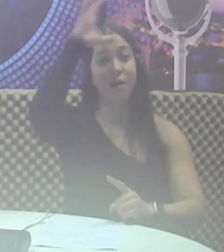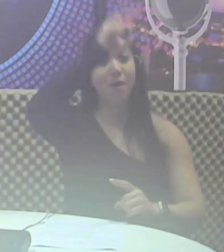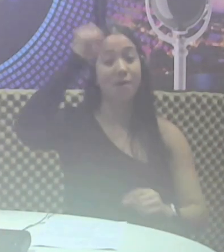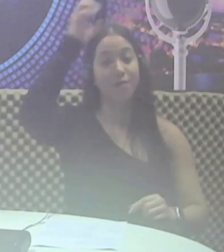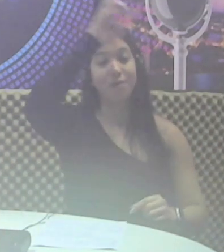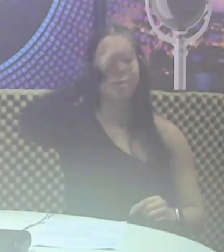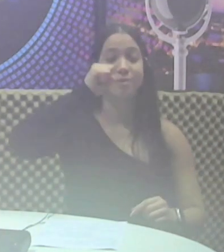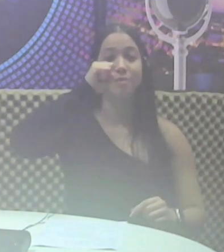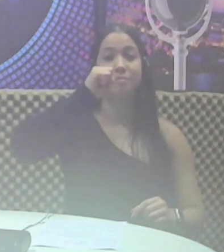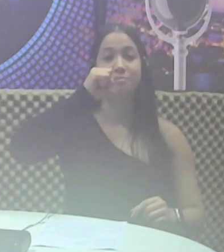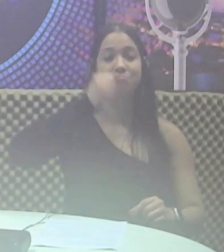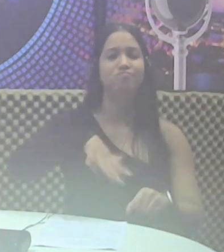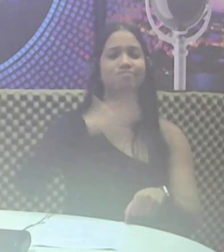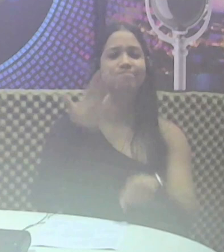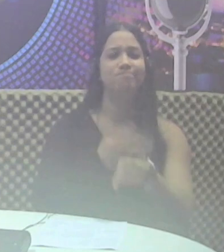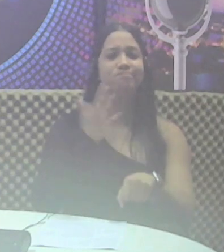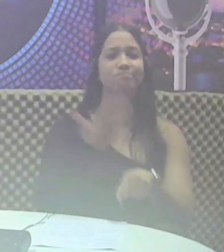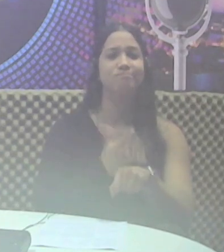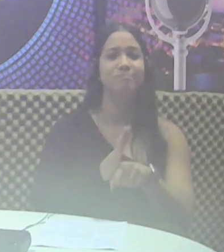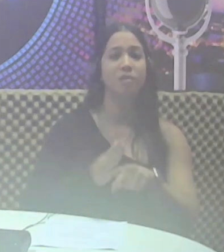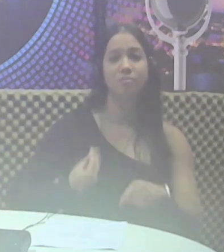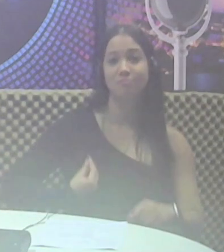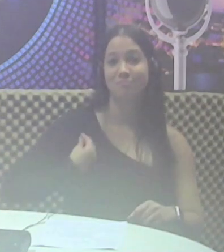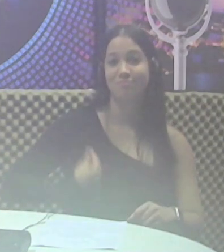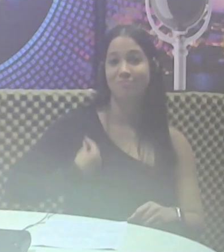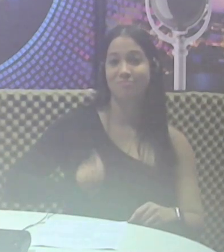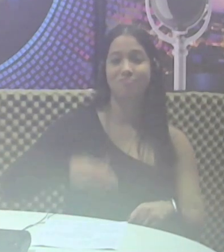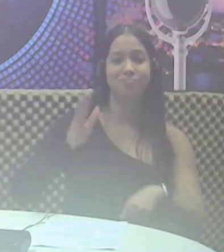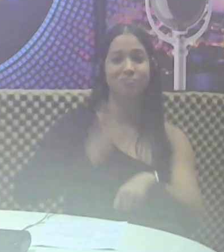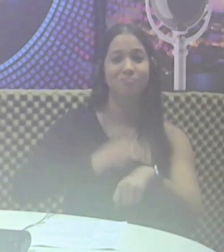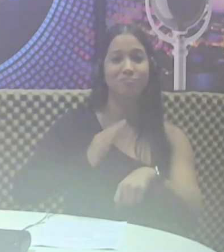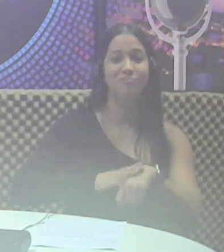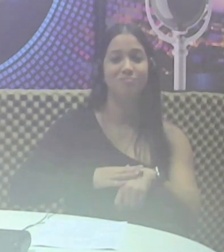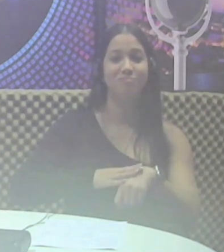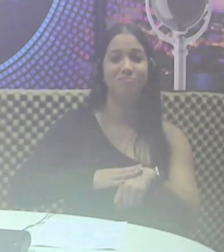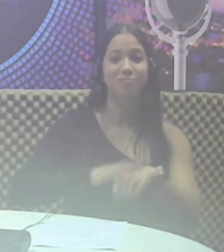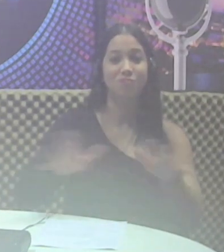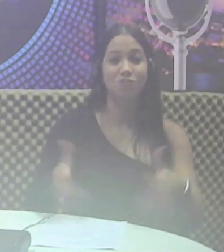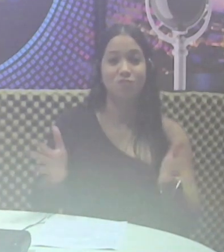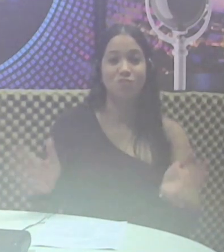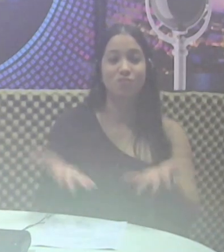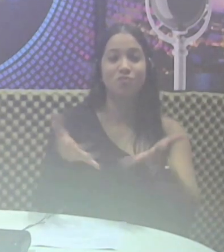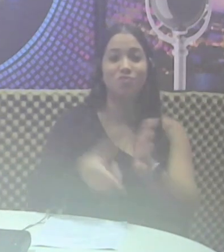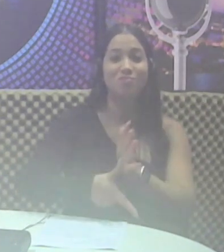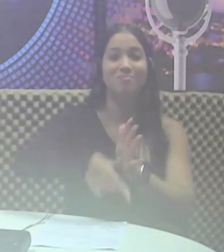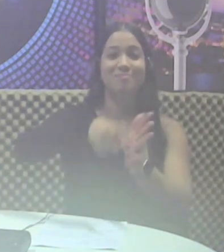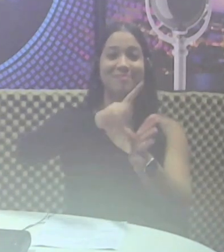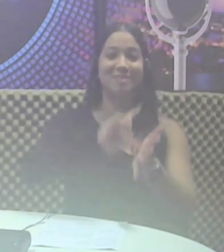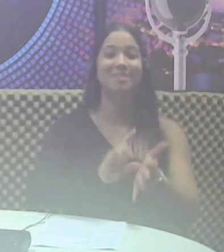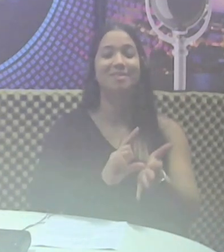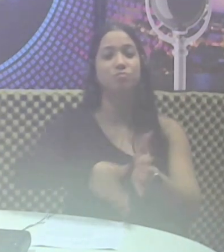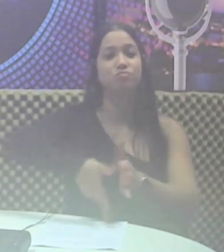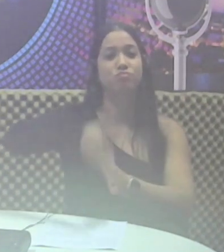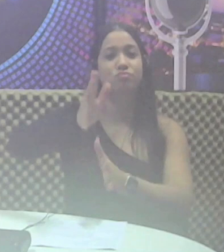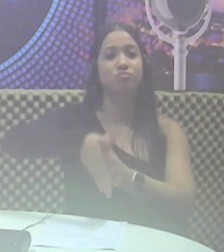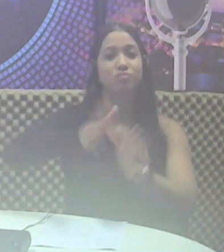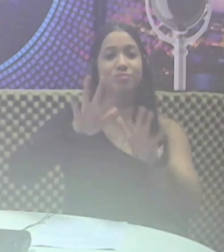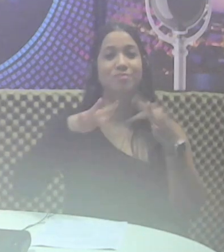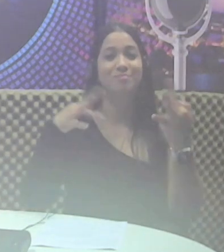a execução de atividades de vida autônoma por meio da estimulação precoce, orientações à